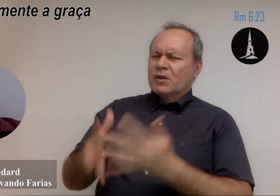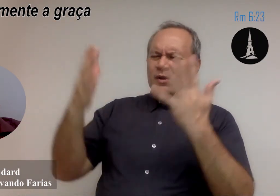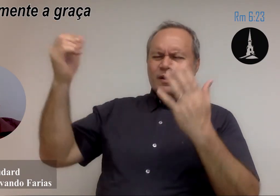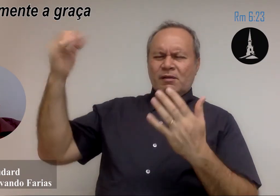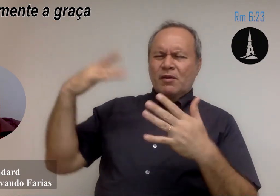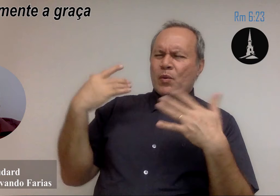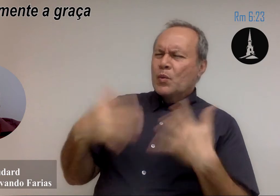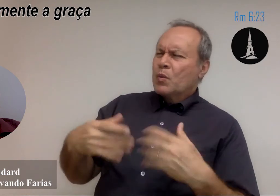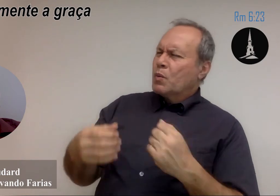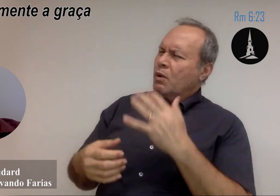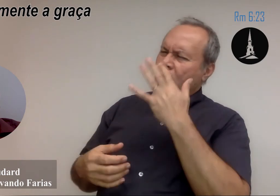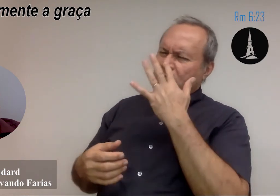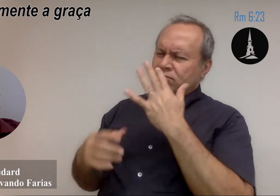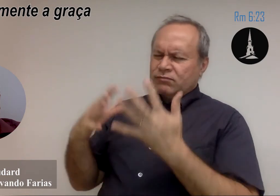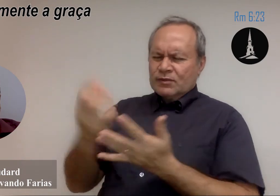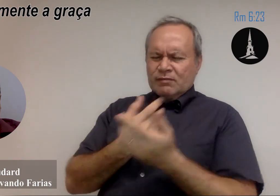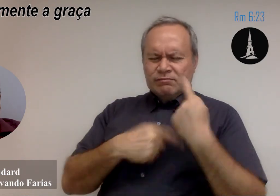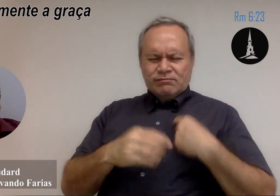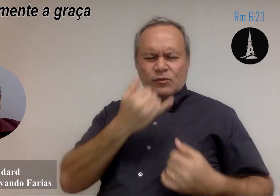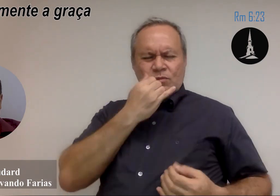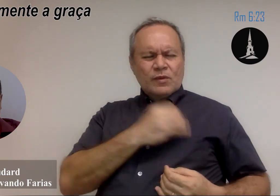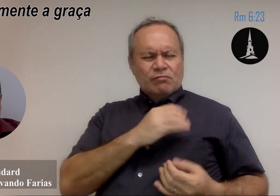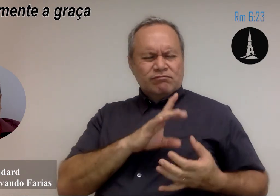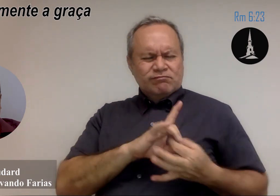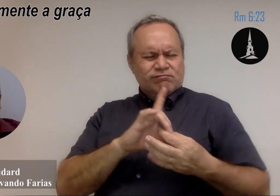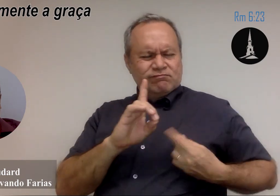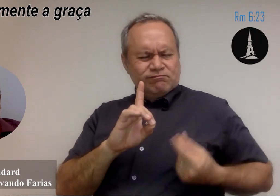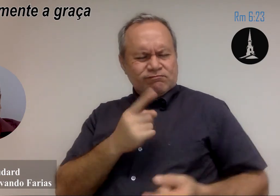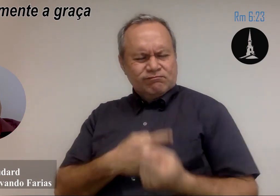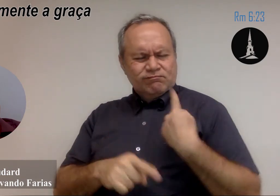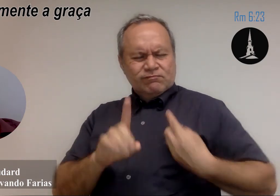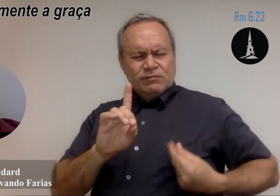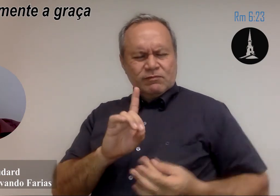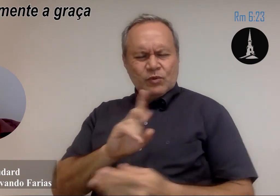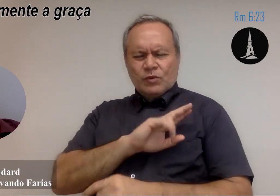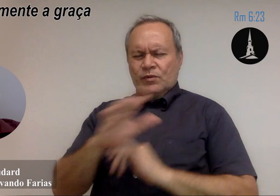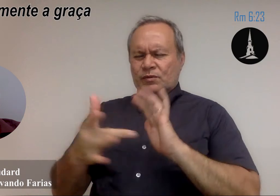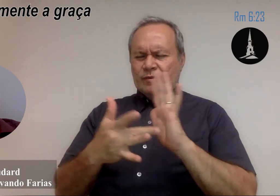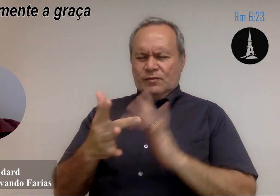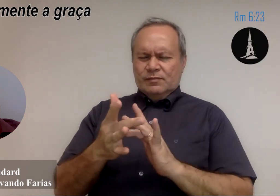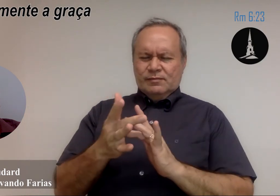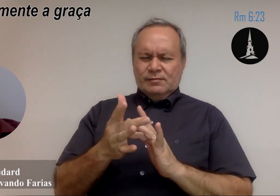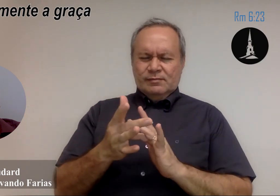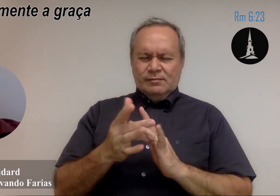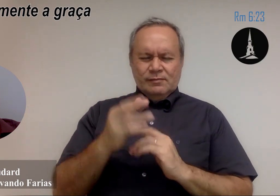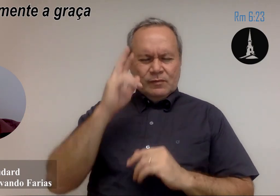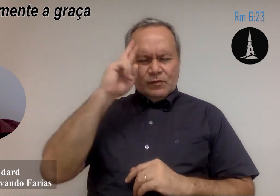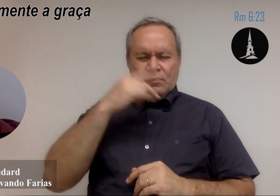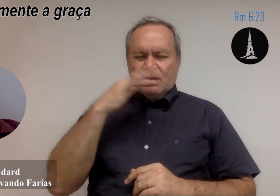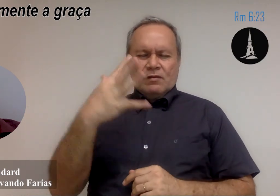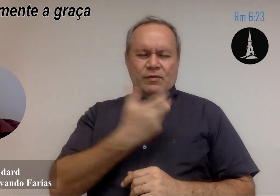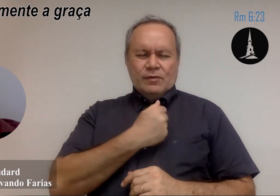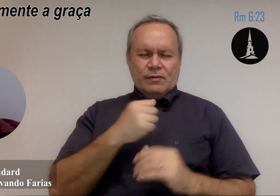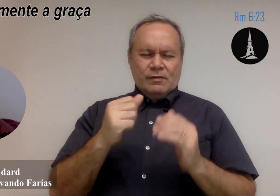maravilhosa graça, que nos salva, que nos redime, que nos transforma. Em nome de Jesus, nosso Senhor e